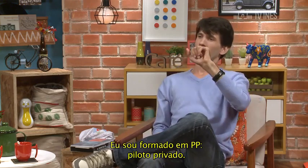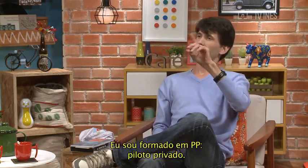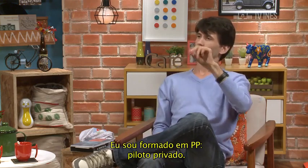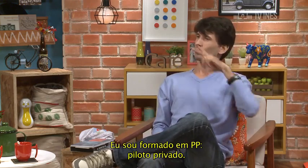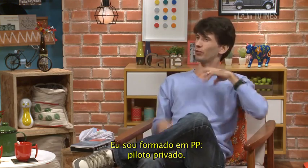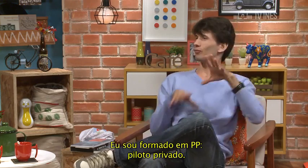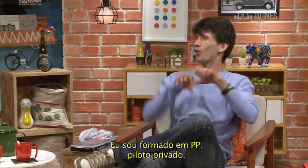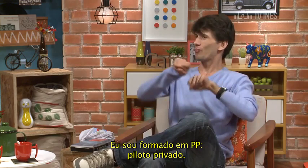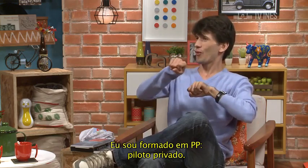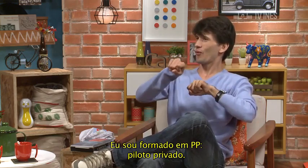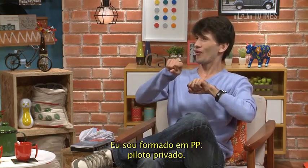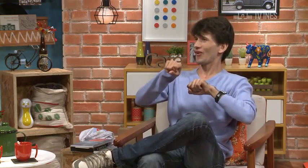privado